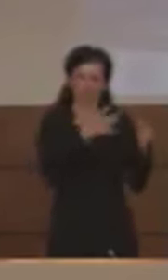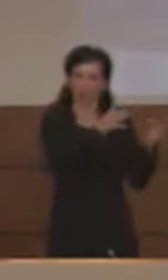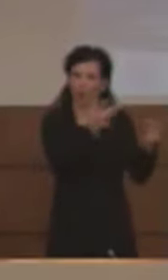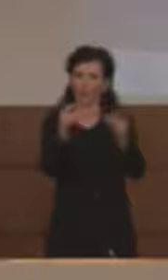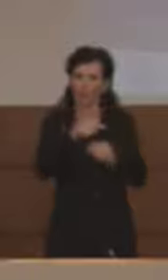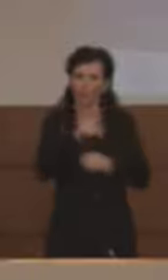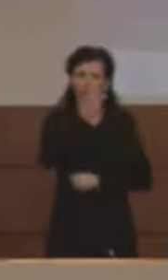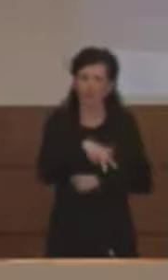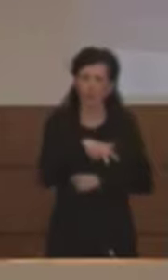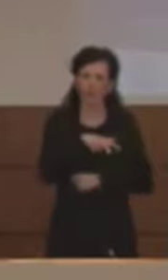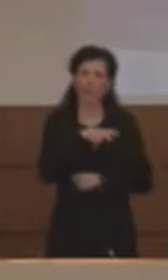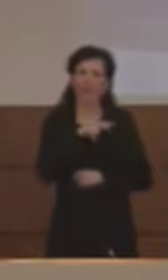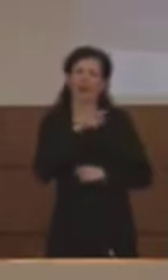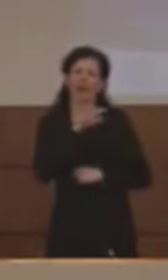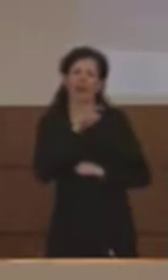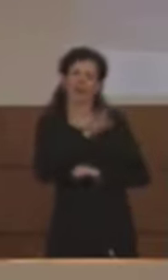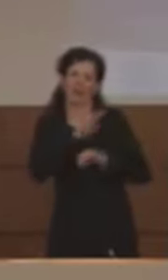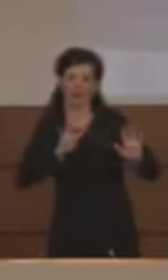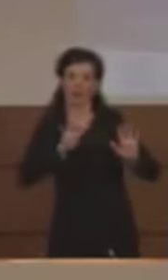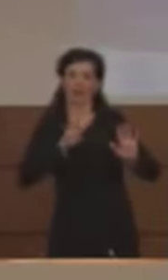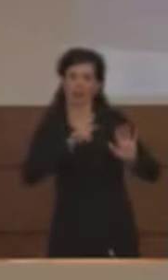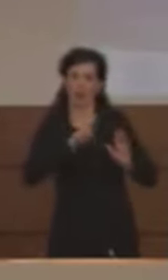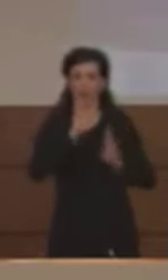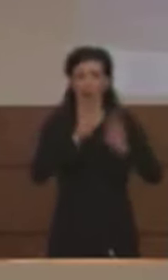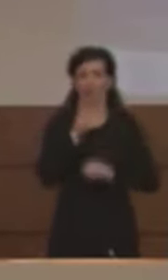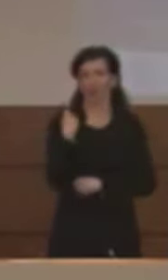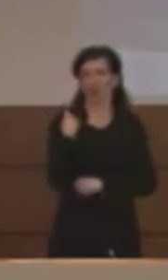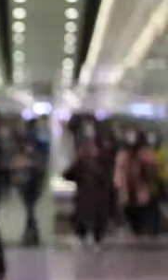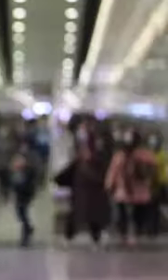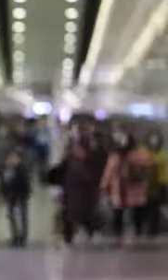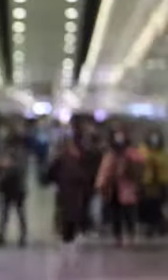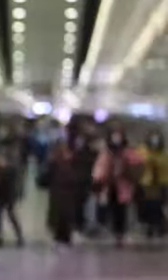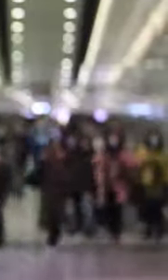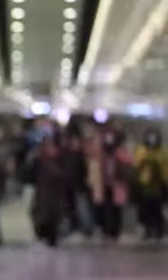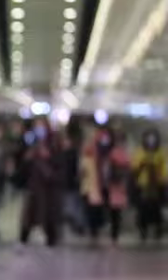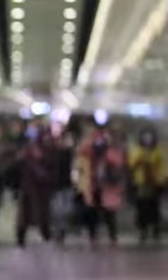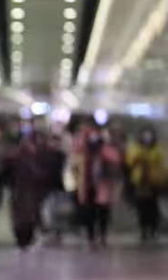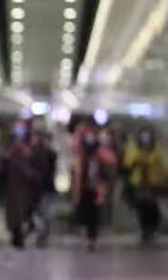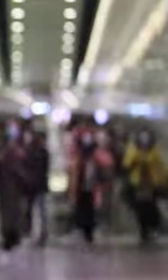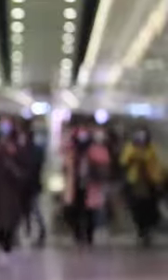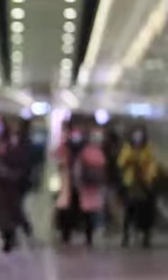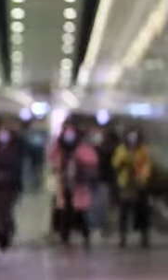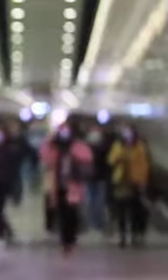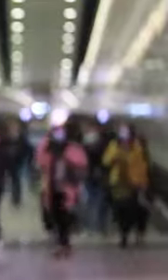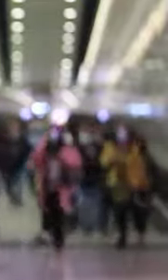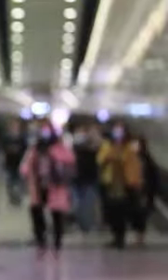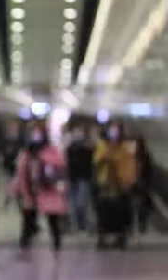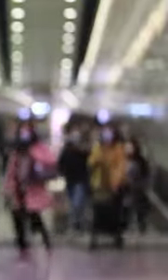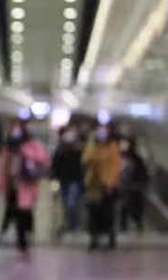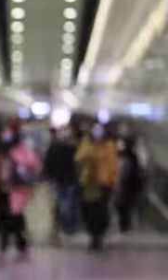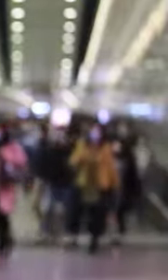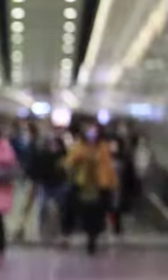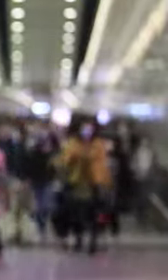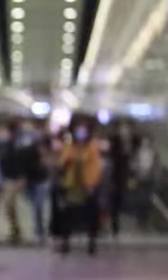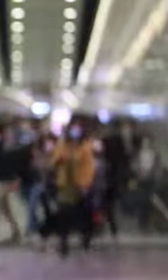di 3.039 rispetto a ieri. Ad oggi dunque il totale delle persone attualmente positive è